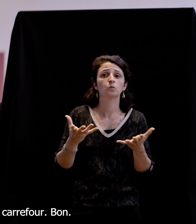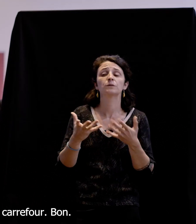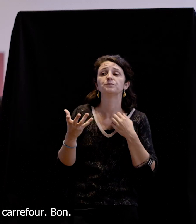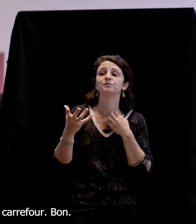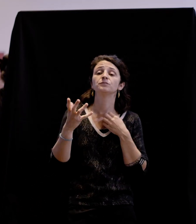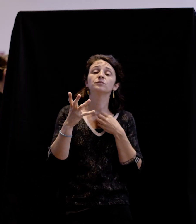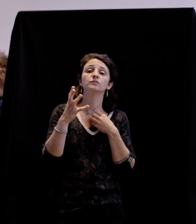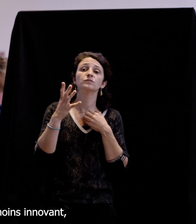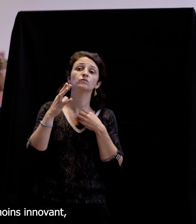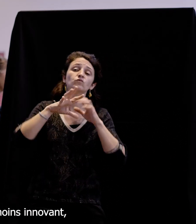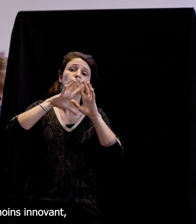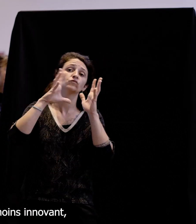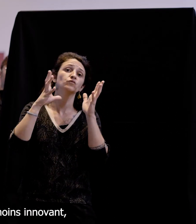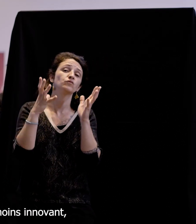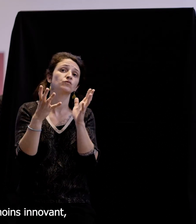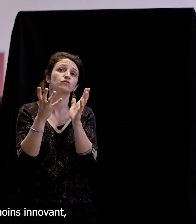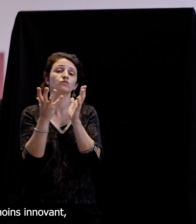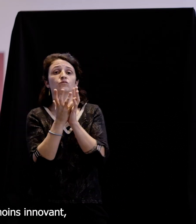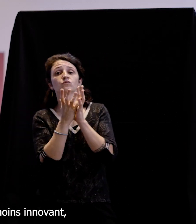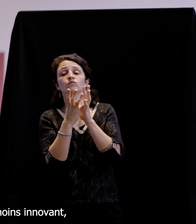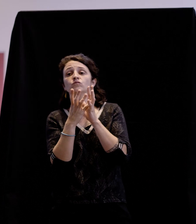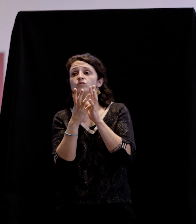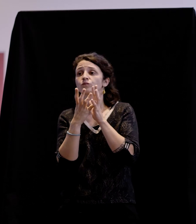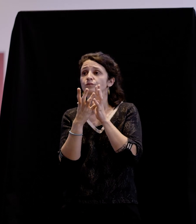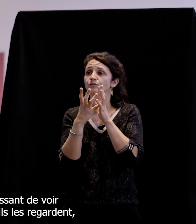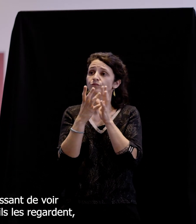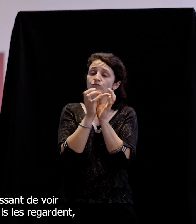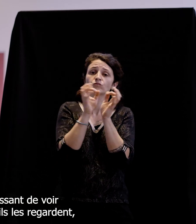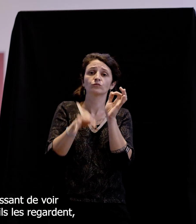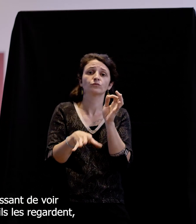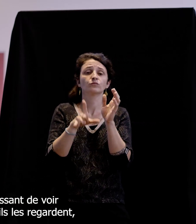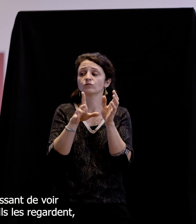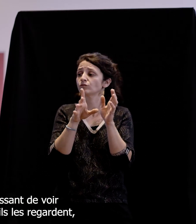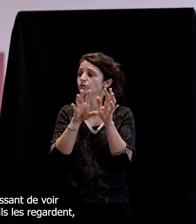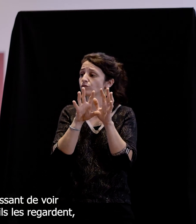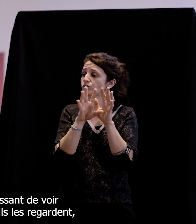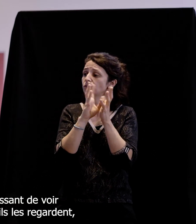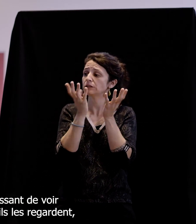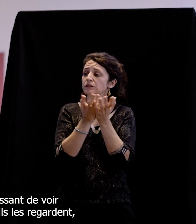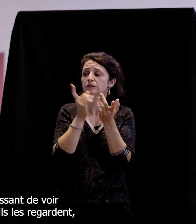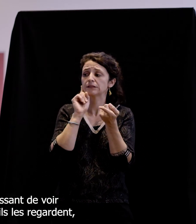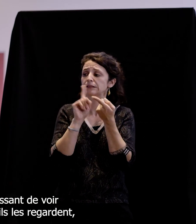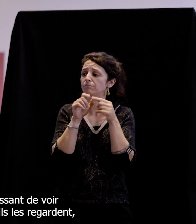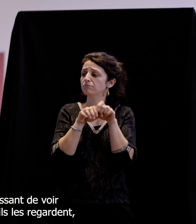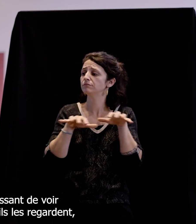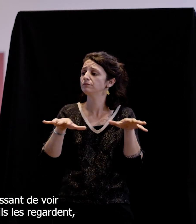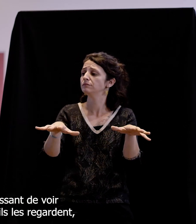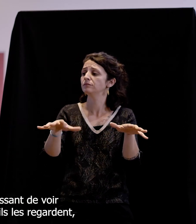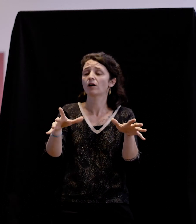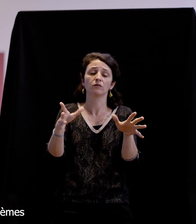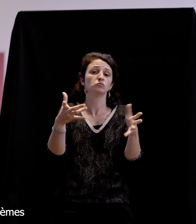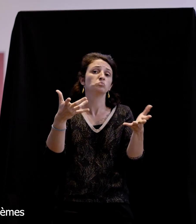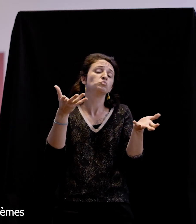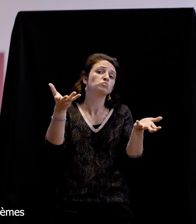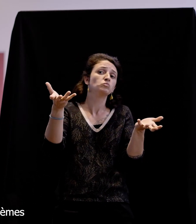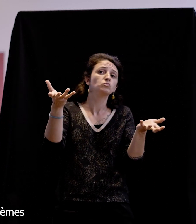carrefour. Bon, j'allais dire c'est moins innovant, mais c'est intéressant de voir comment ce qu'il le